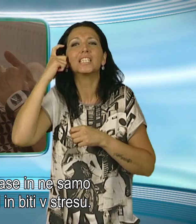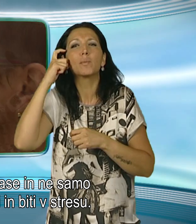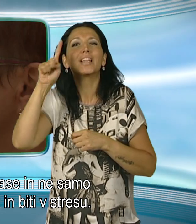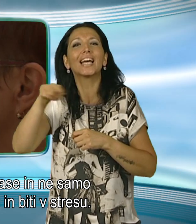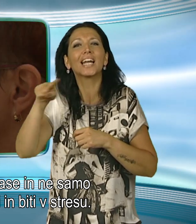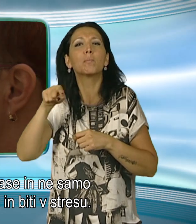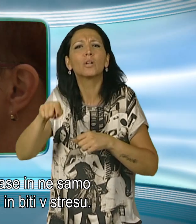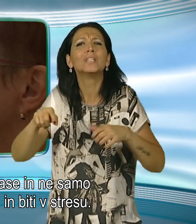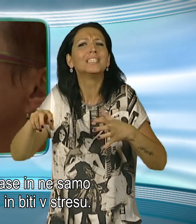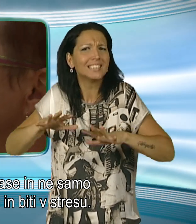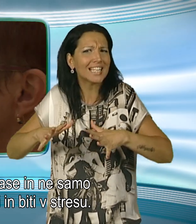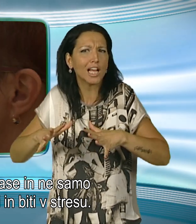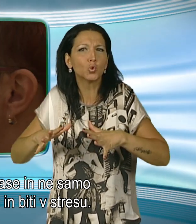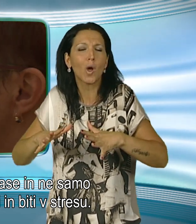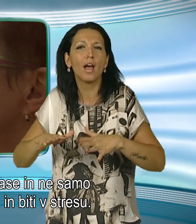stresu.